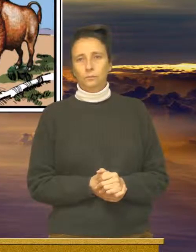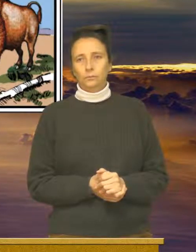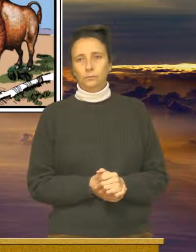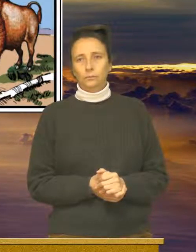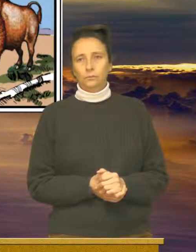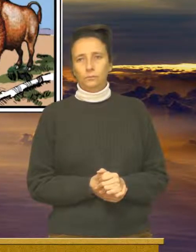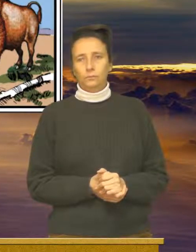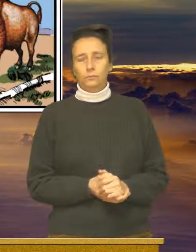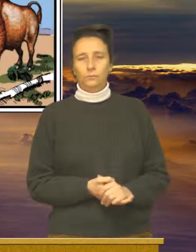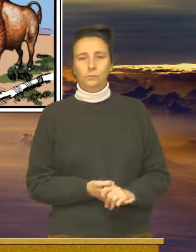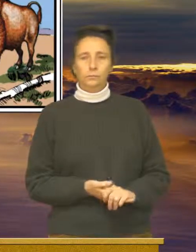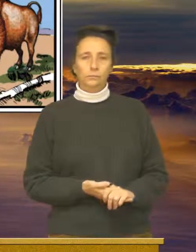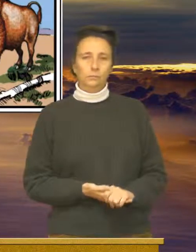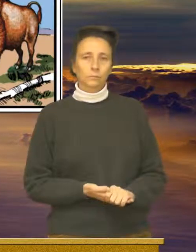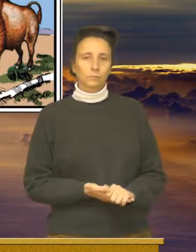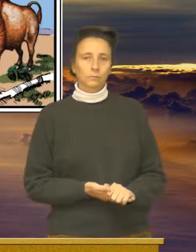la lección pasada,